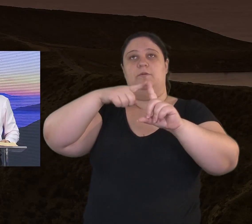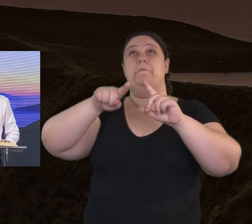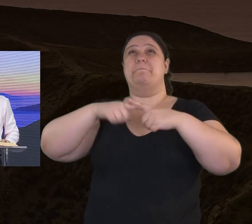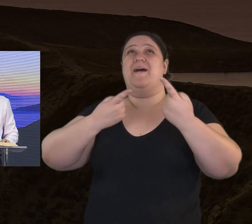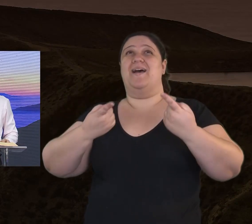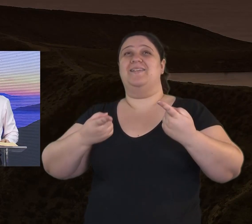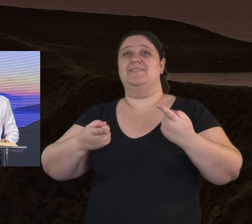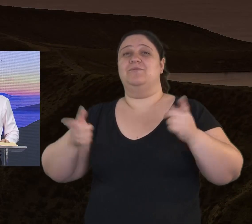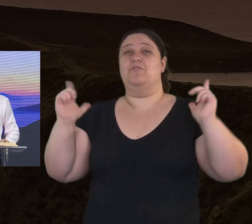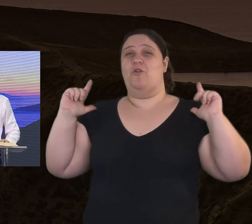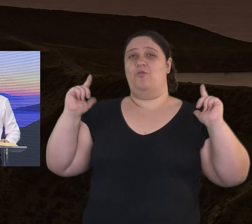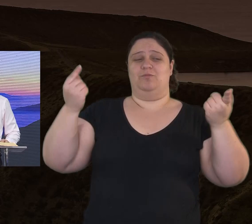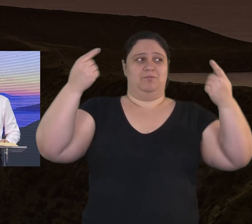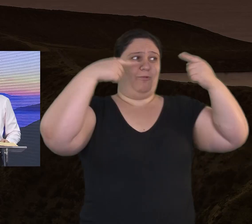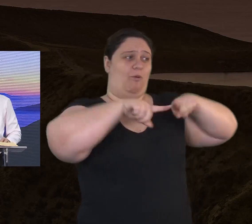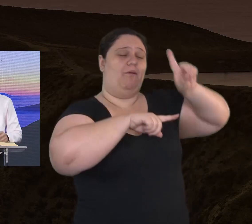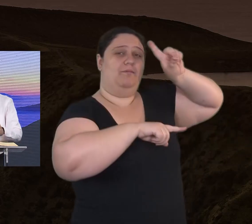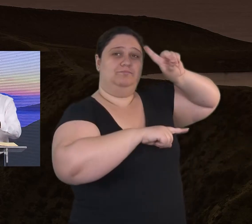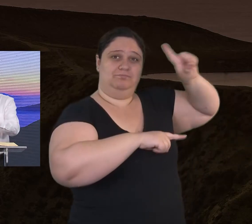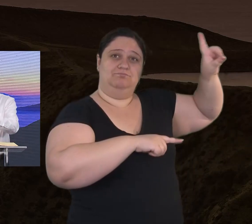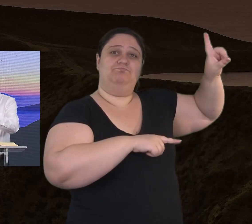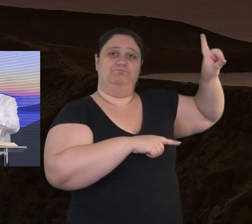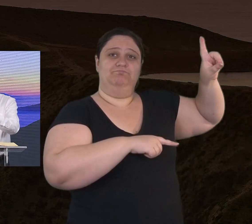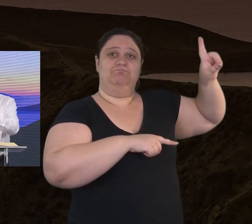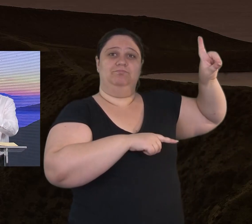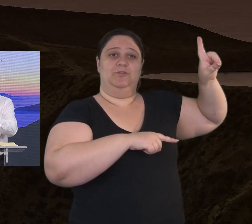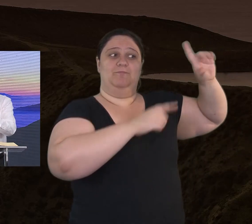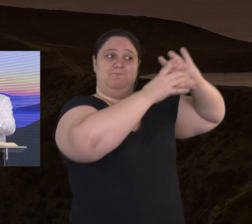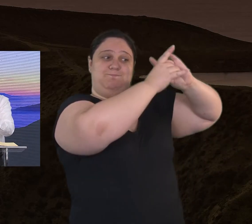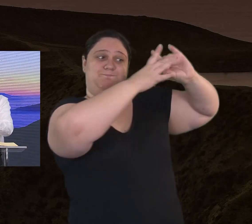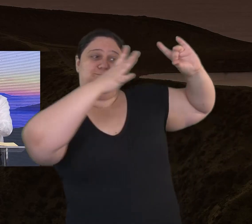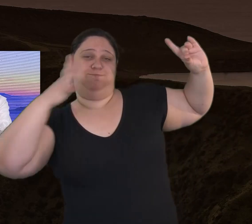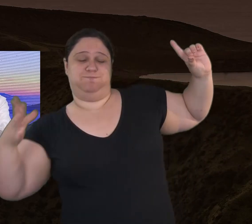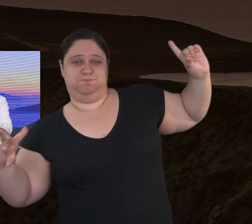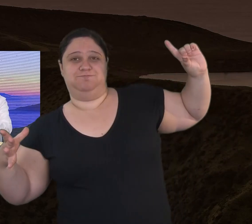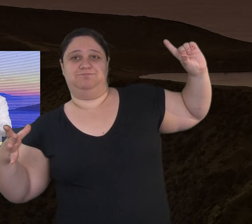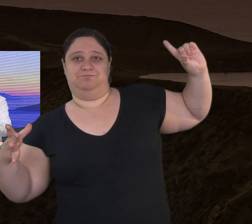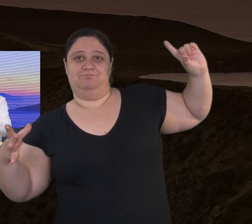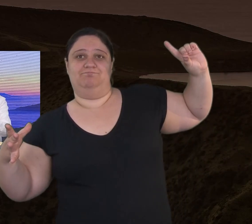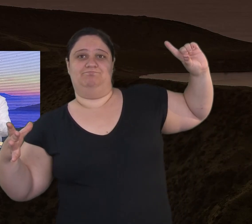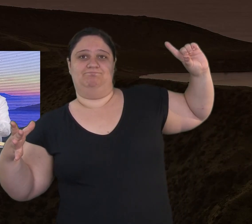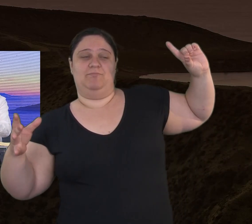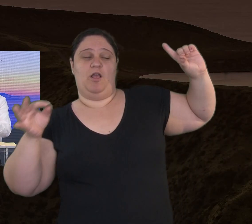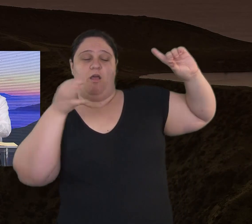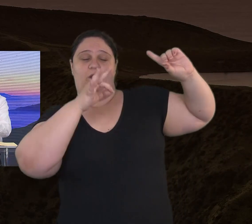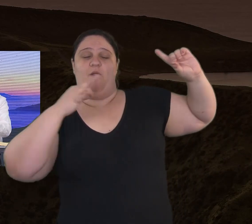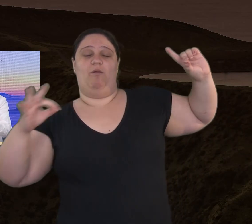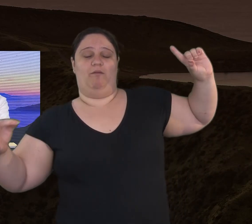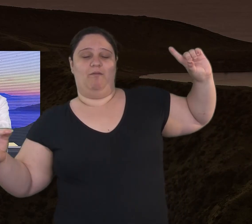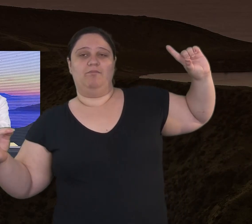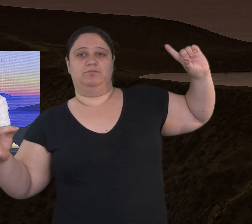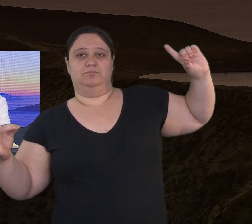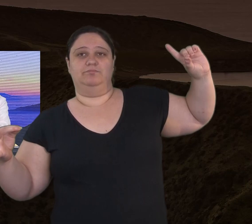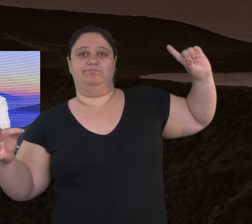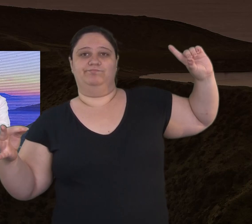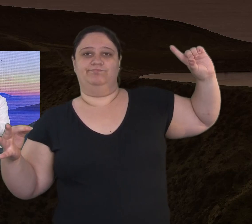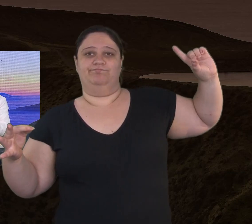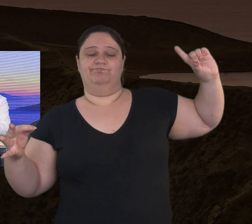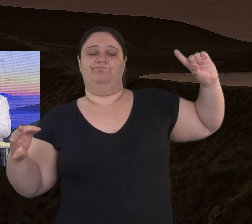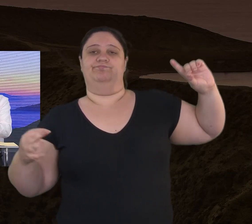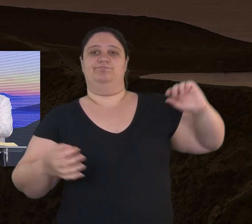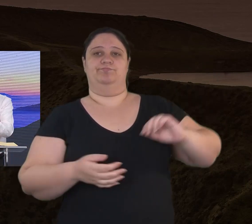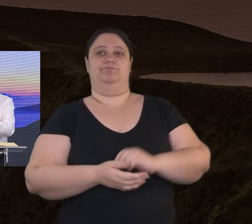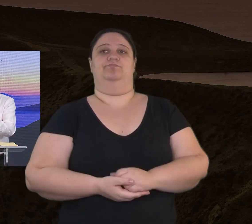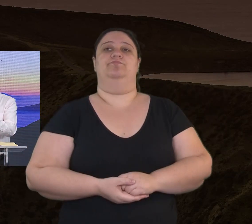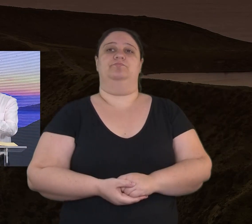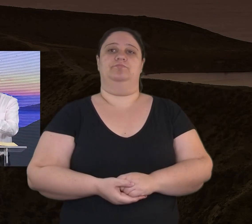se rebelou contra Deus, ele se desconectou de Deus, de Cristo, né?